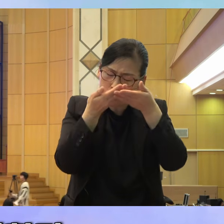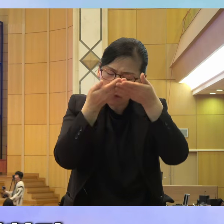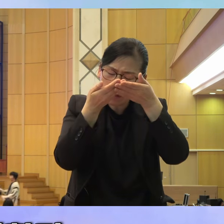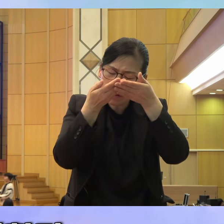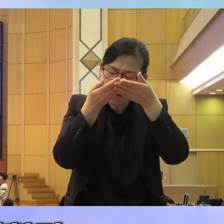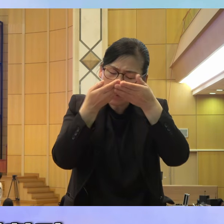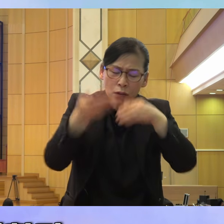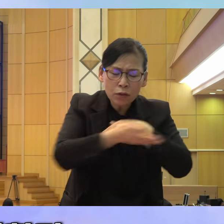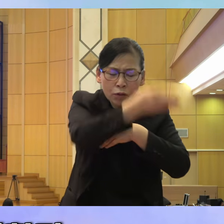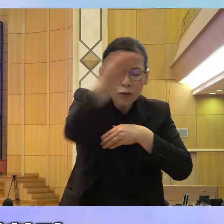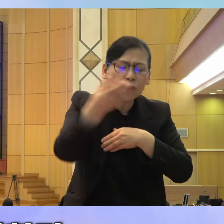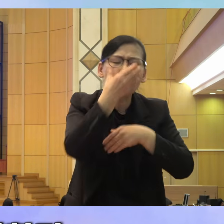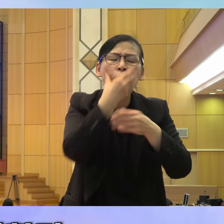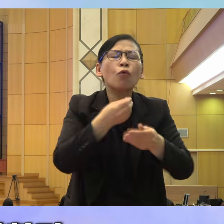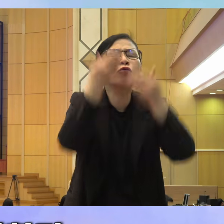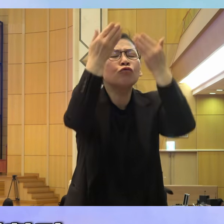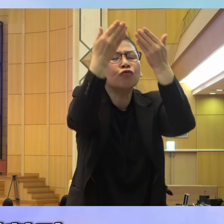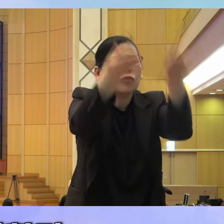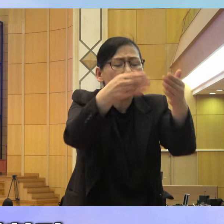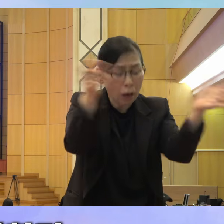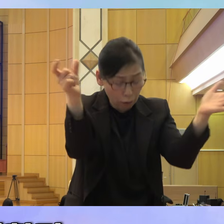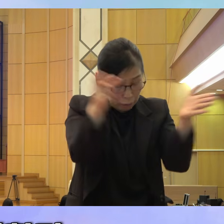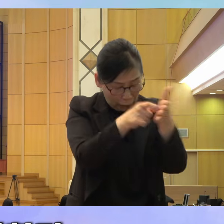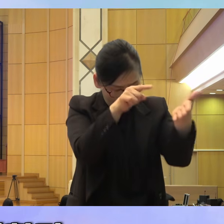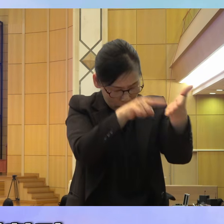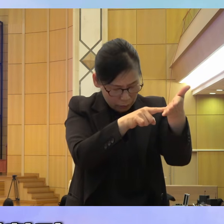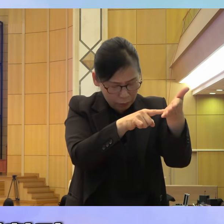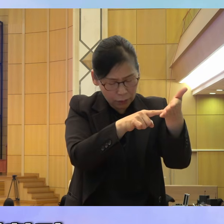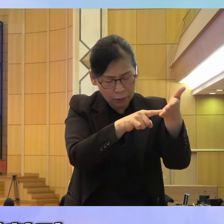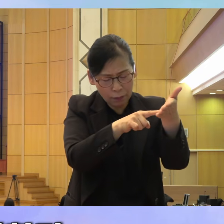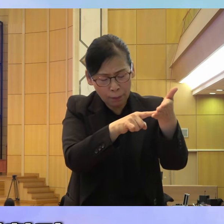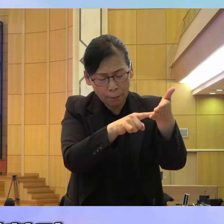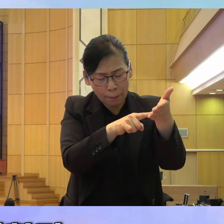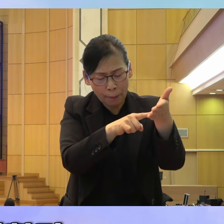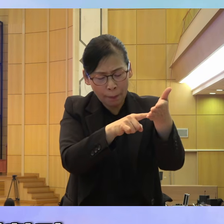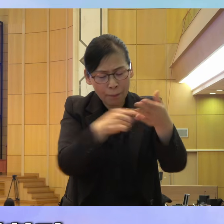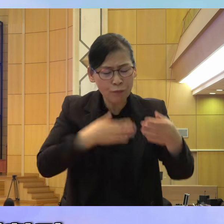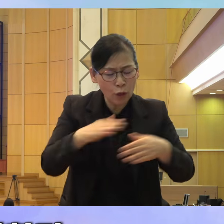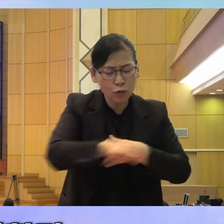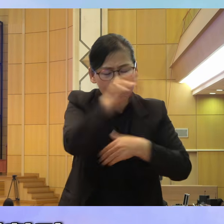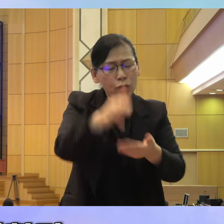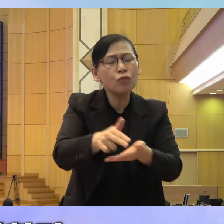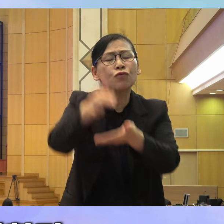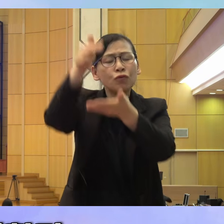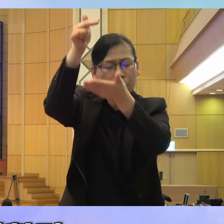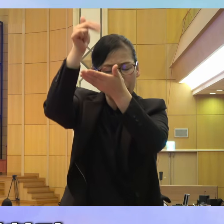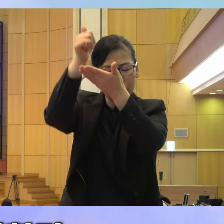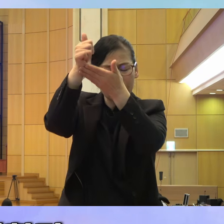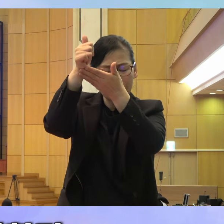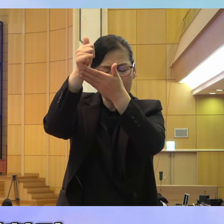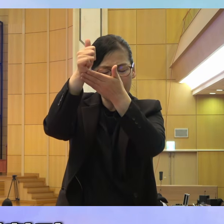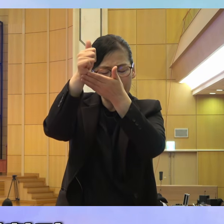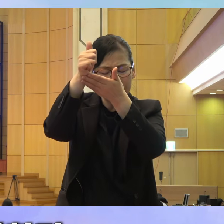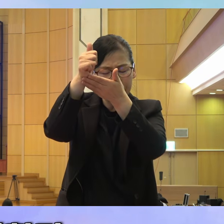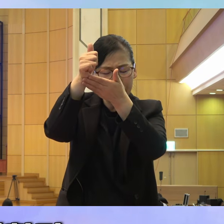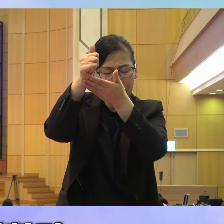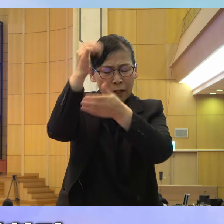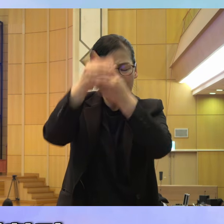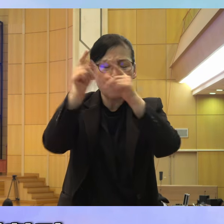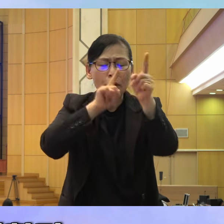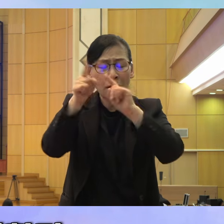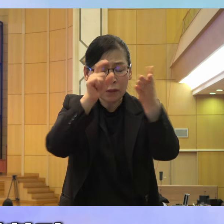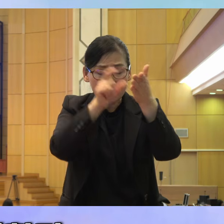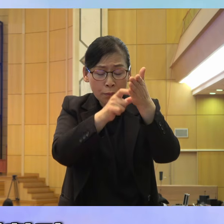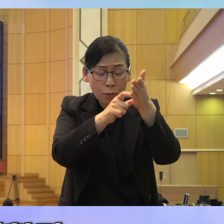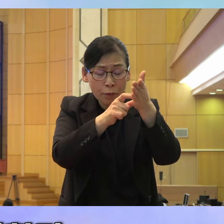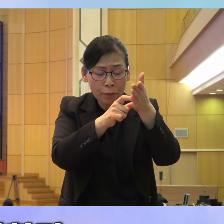그리고 그들에게 복을 주셨다고 했습니다. 우리 주님은 에레미야 29장